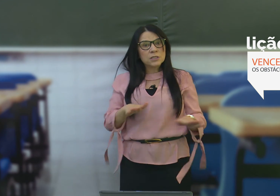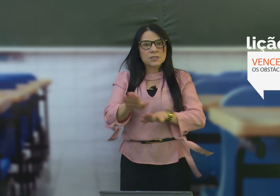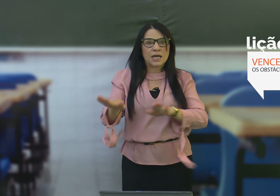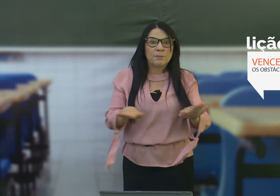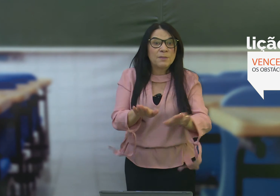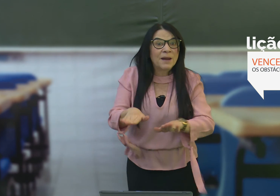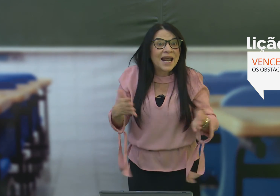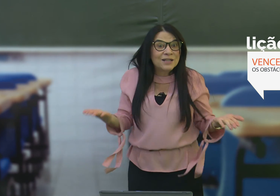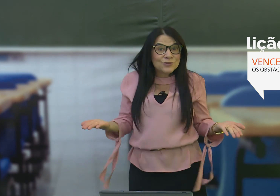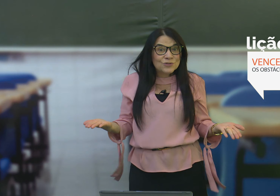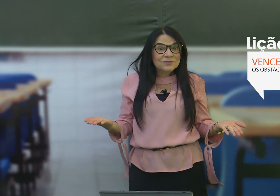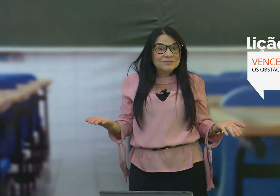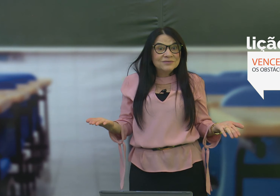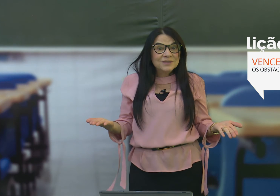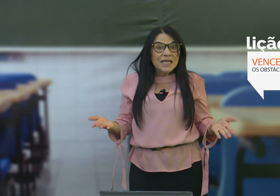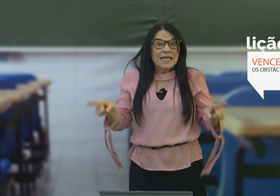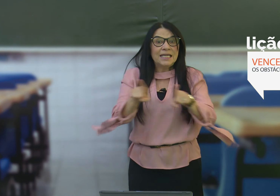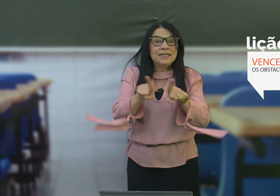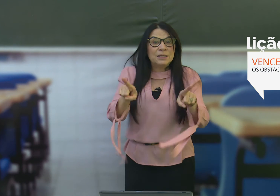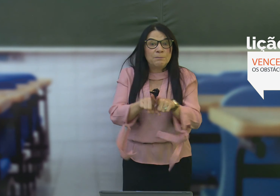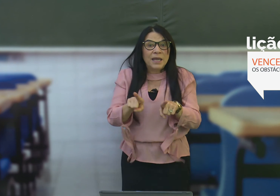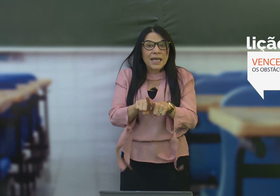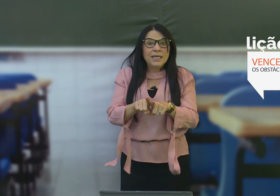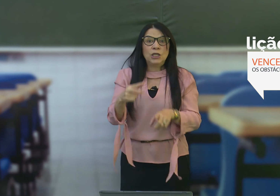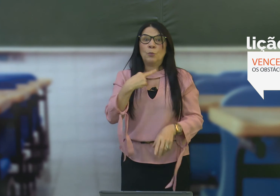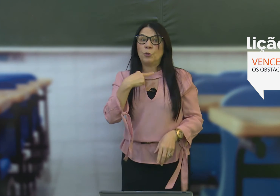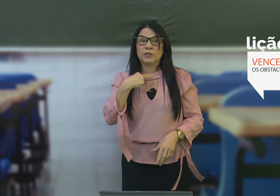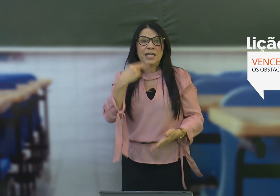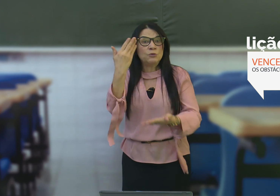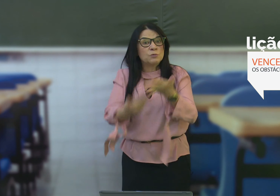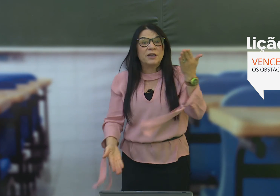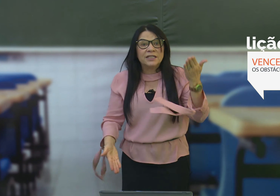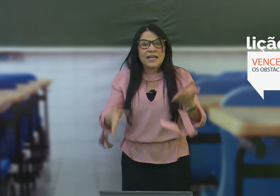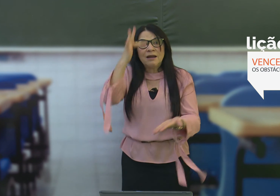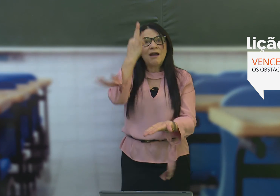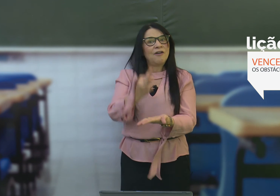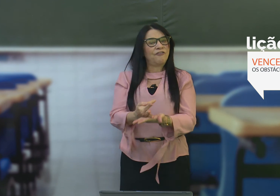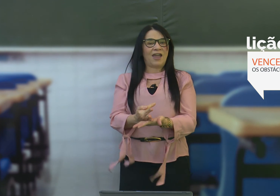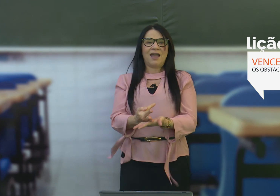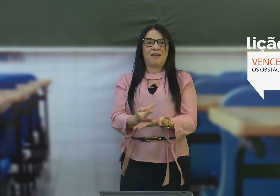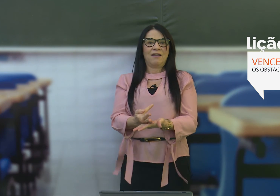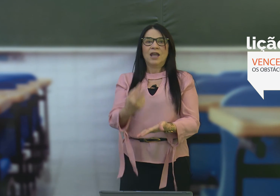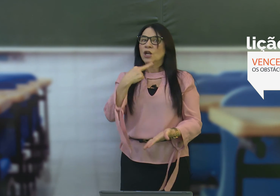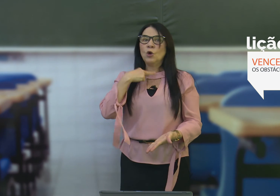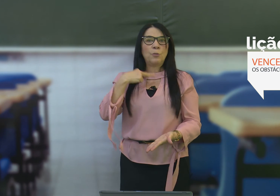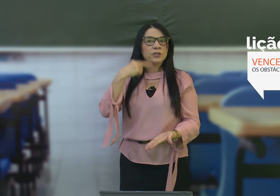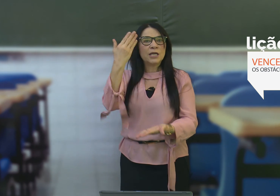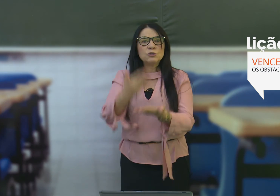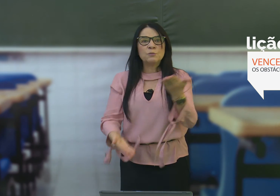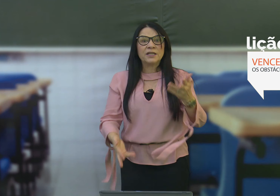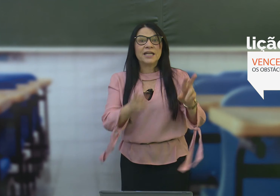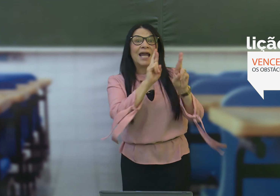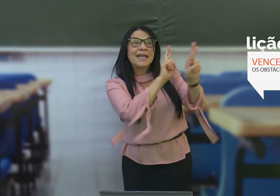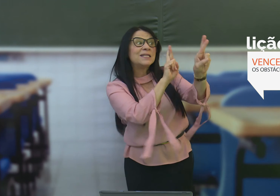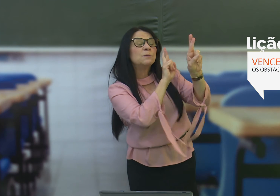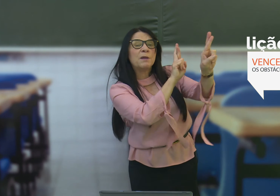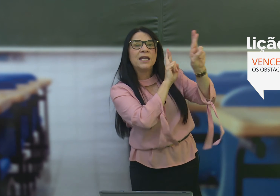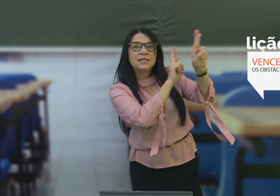estar preparados. E também não podemos perder a fé, não podemos perder a esperança